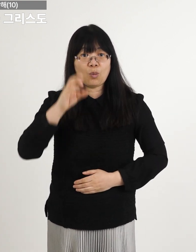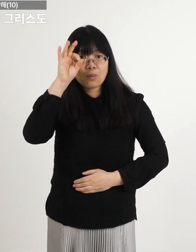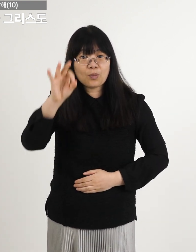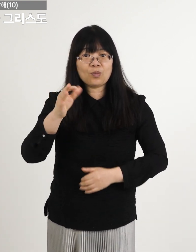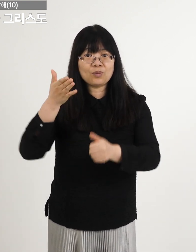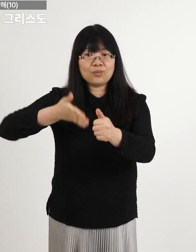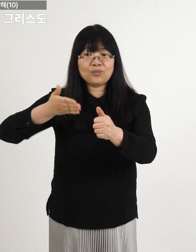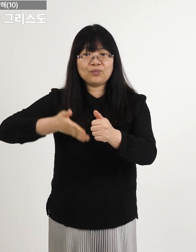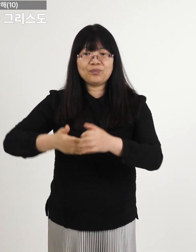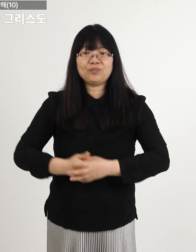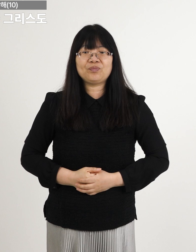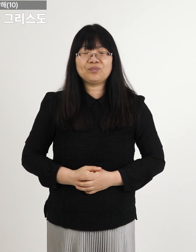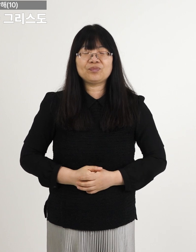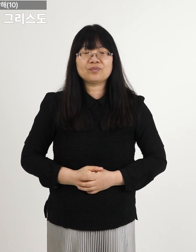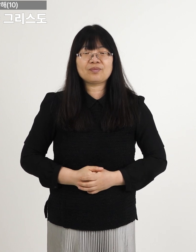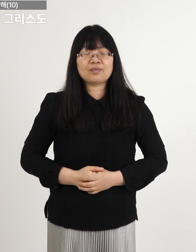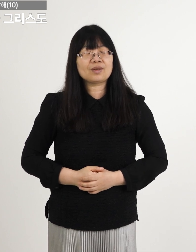볼까요?